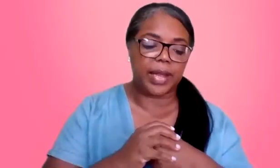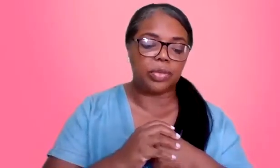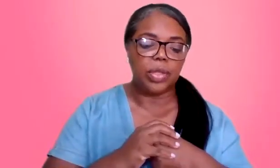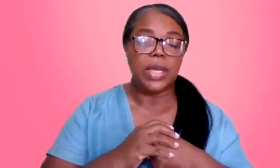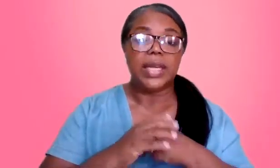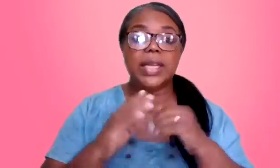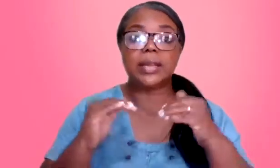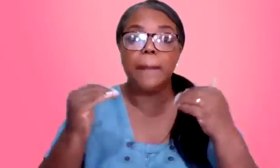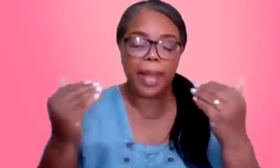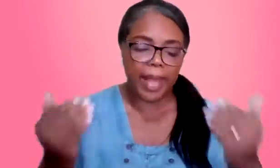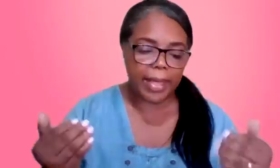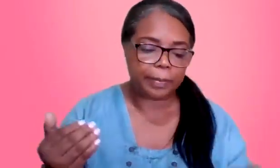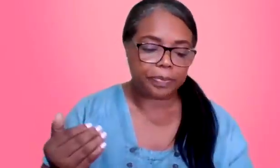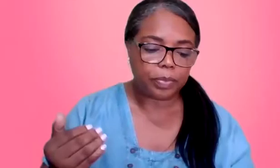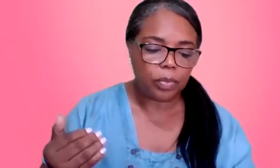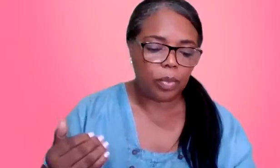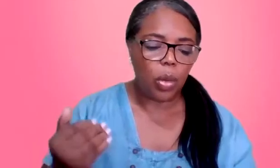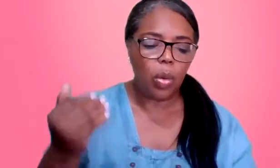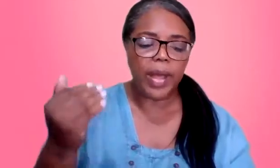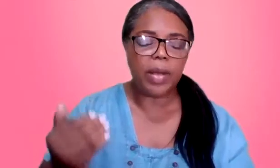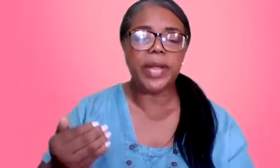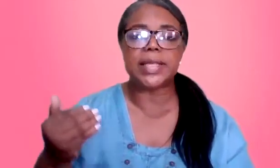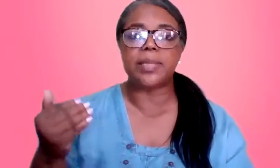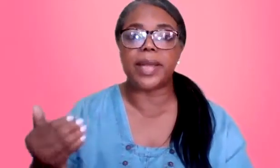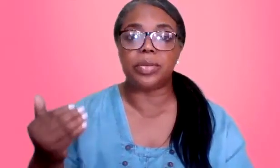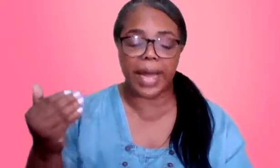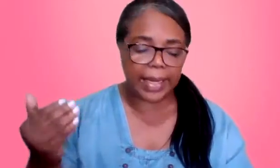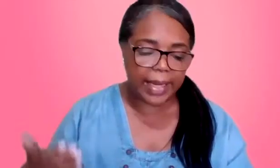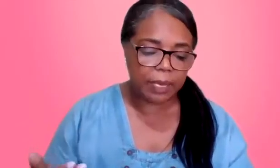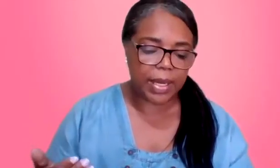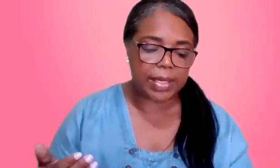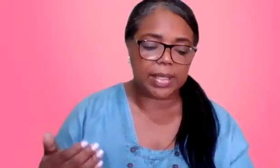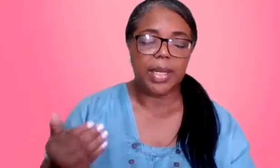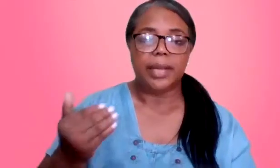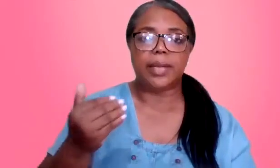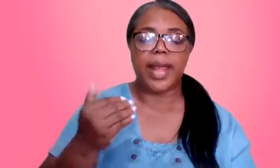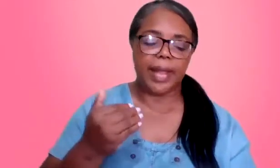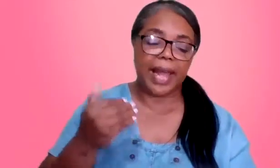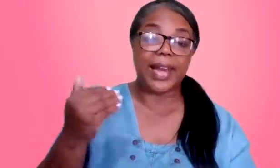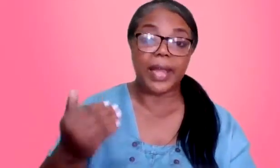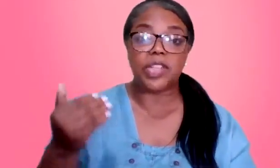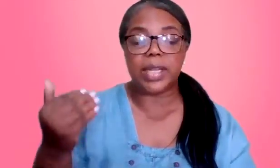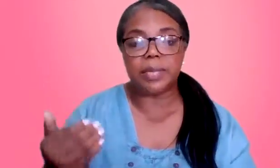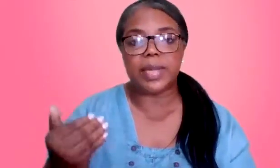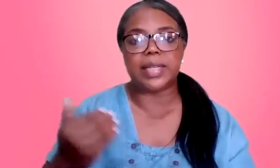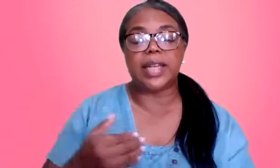certo? E também o reconhecimento da Libras, da lei de Libras, né? Que